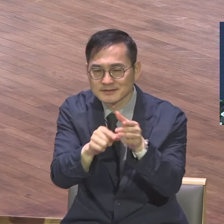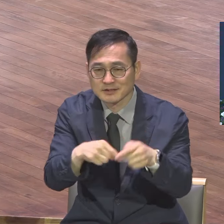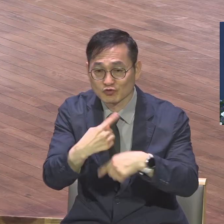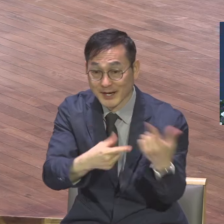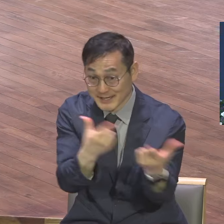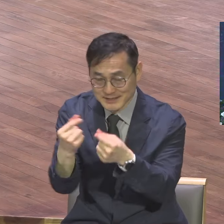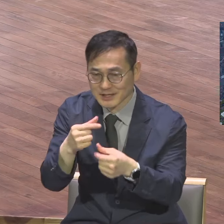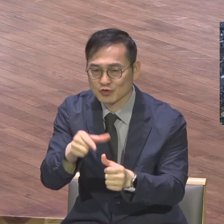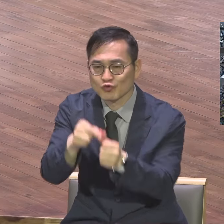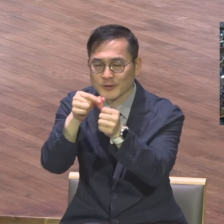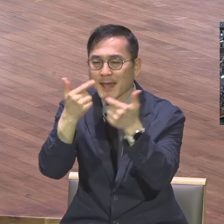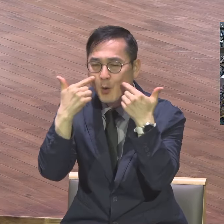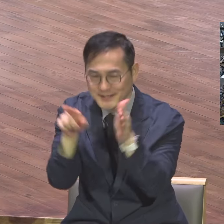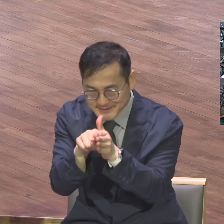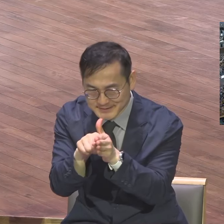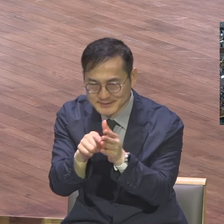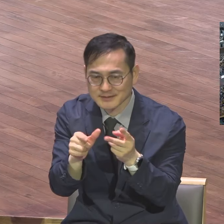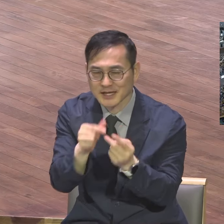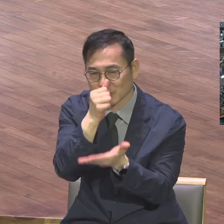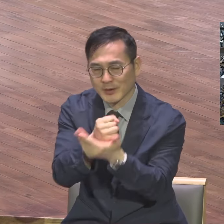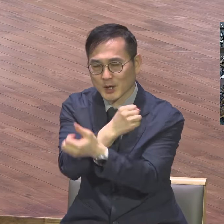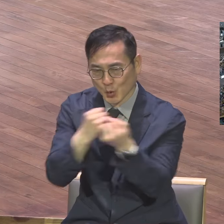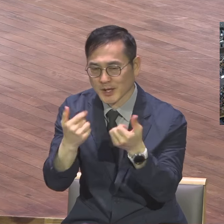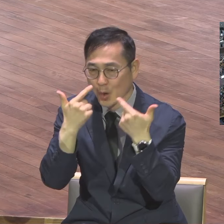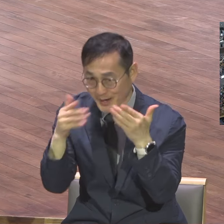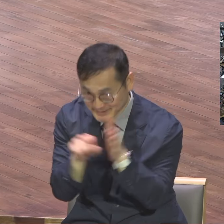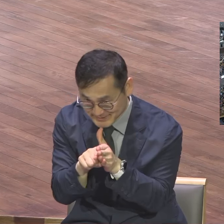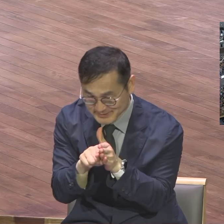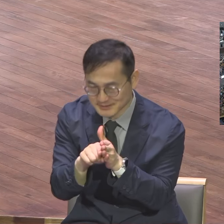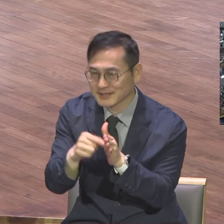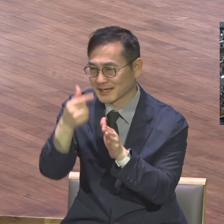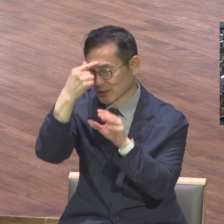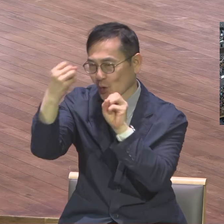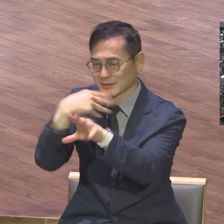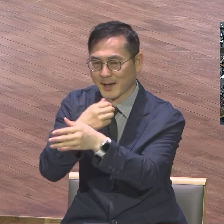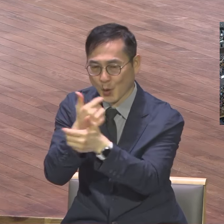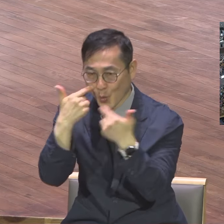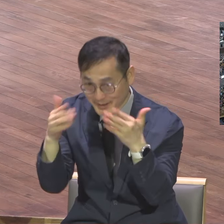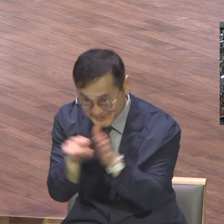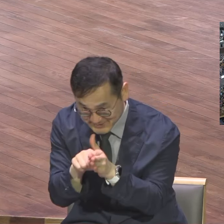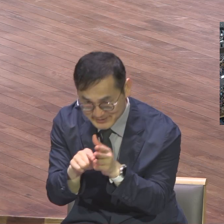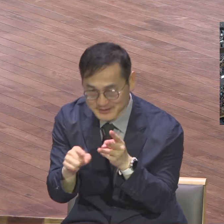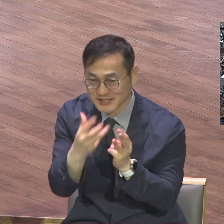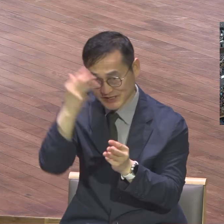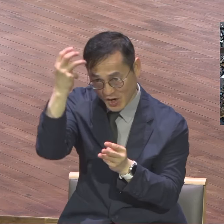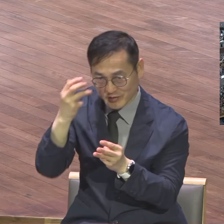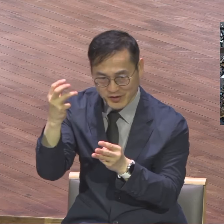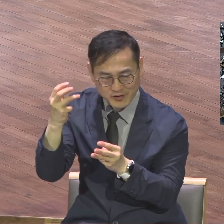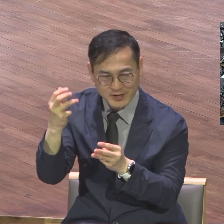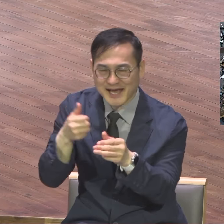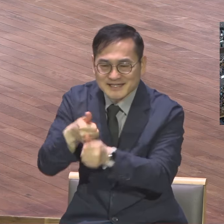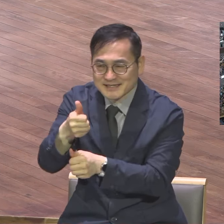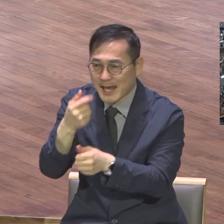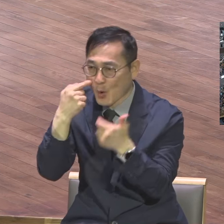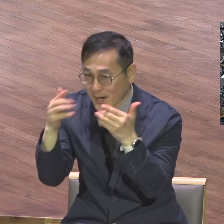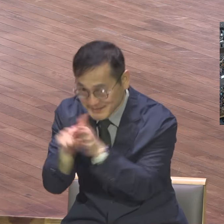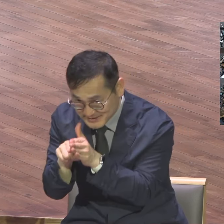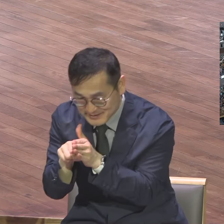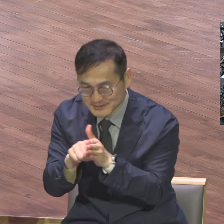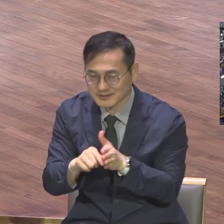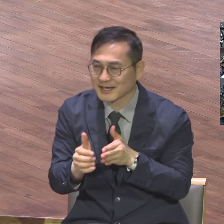구원의 확신, 사죄의 확신, 기동답의 확신, 승리의 확신, 인도의